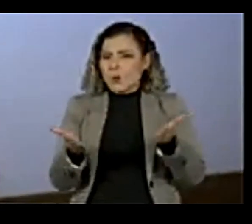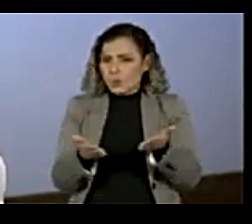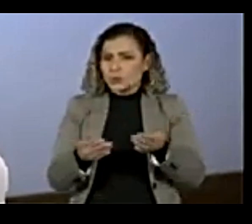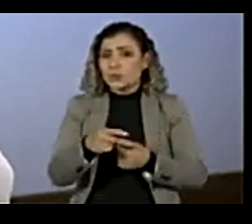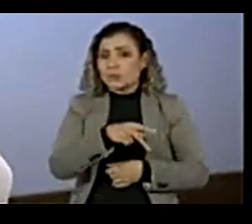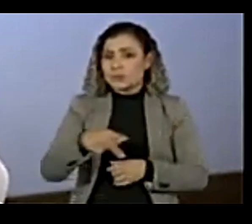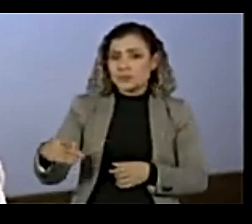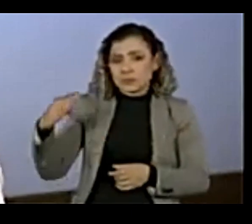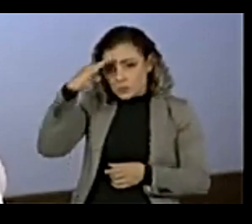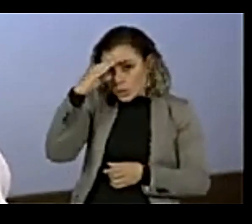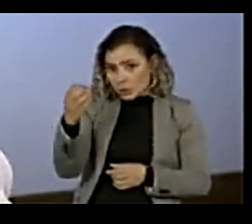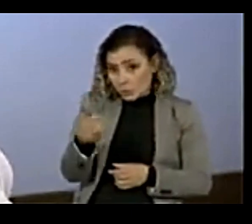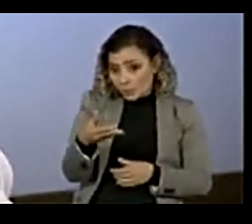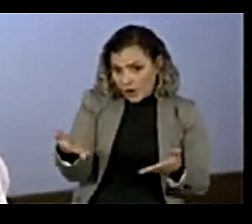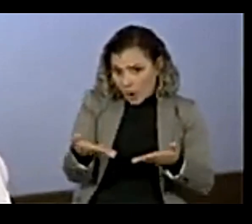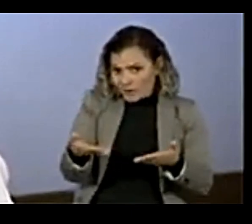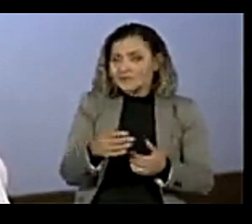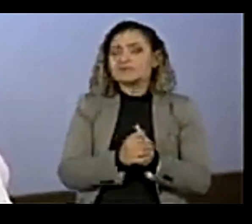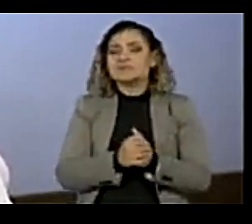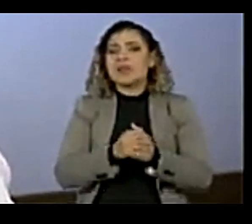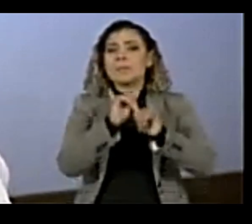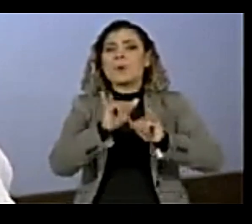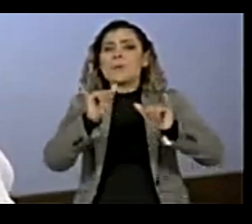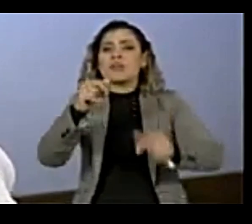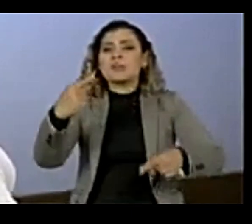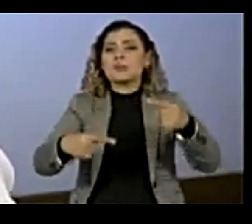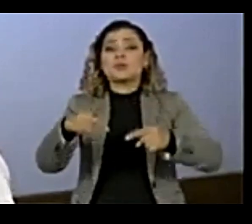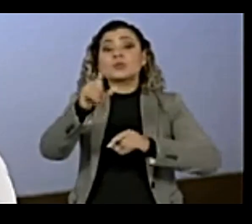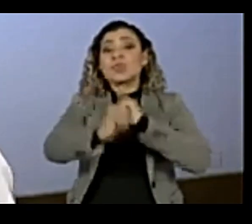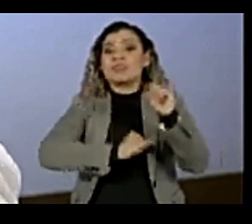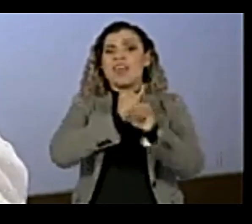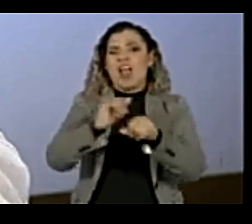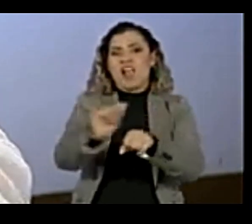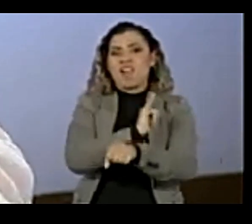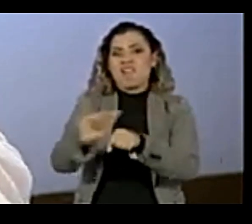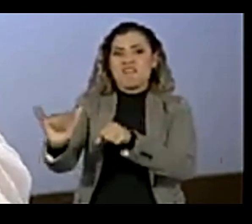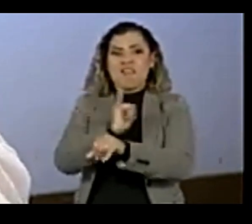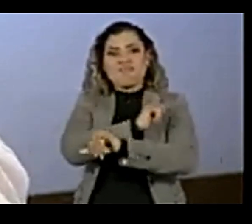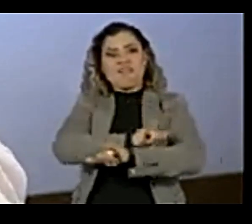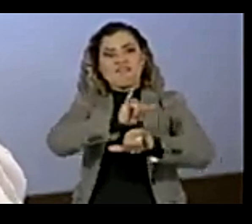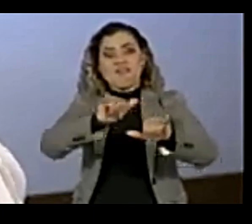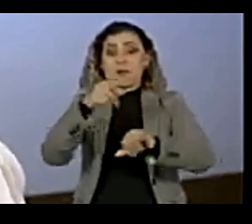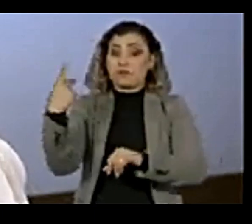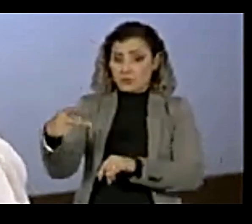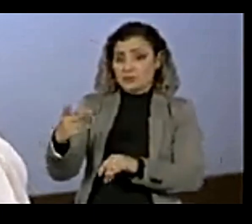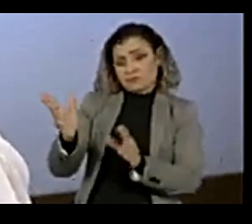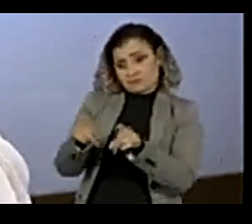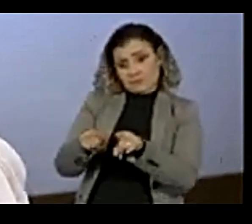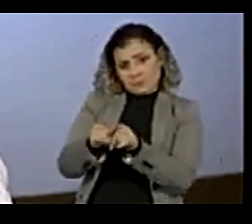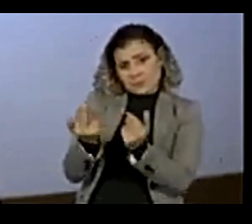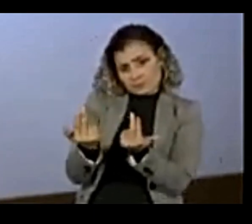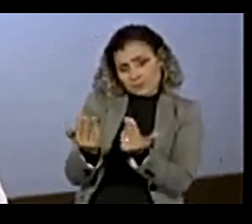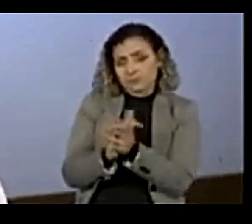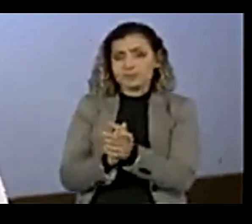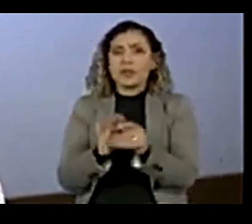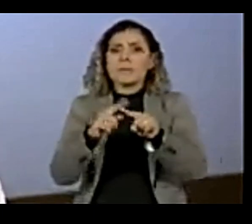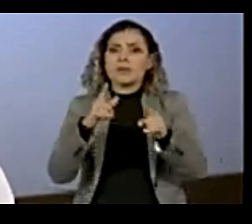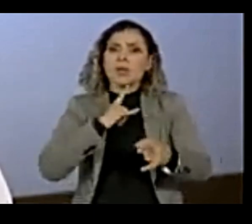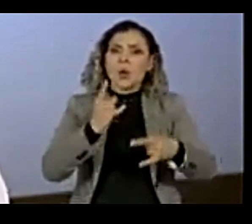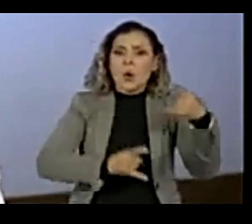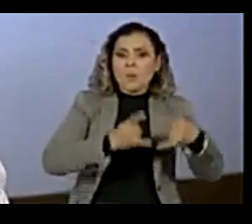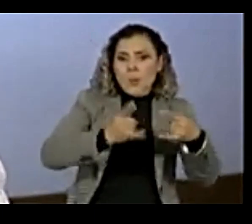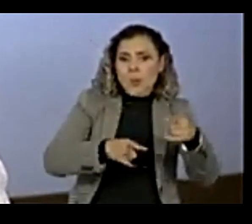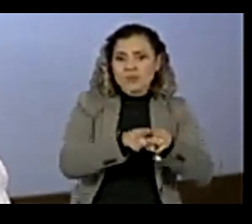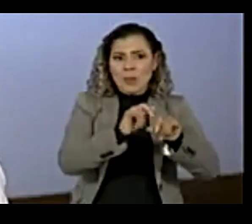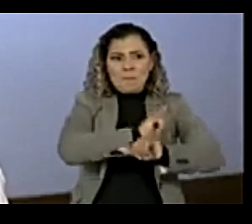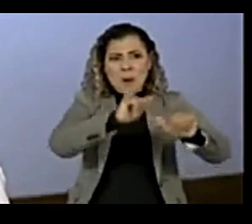venceu a eleição usando como ferramenta de propaganda política a internet, né, de onde você vem. Há investigações sobre o uso de robôs, dos